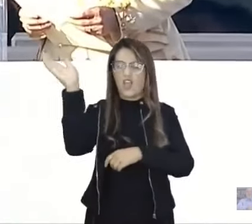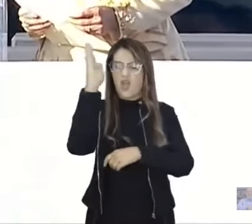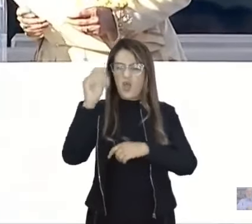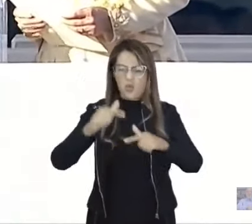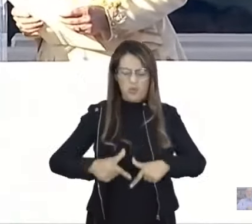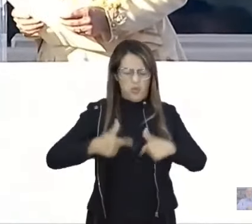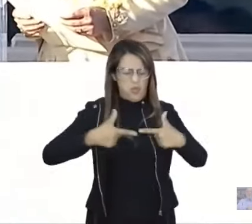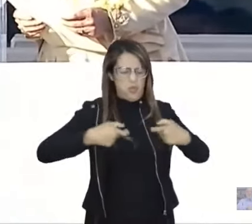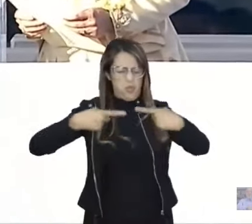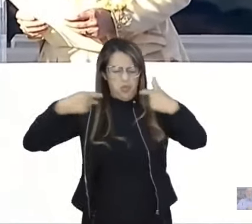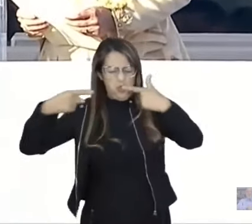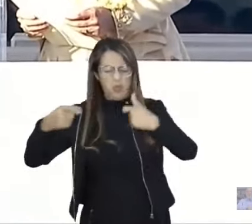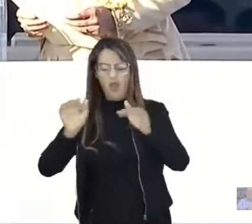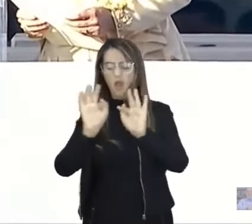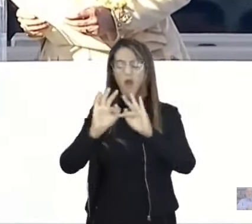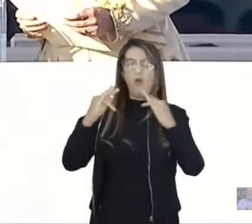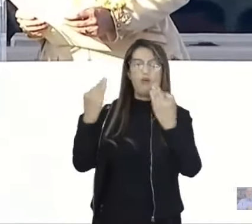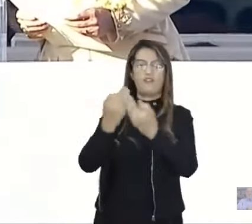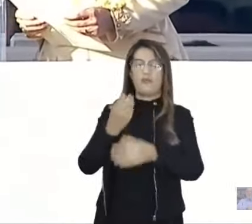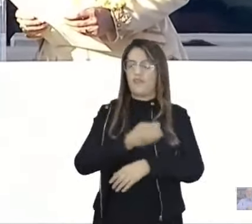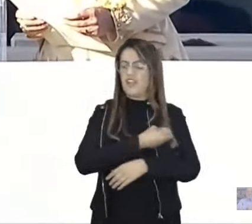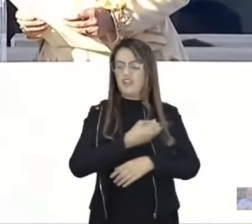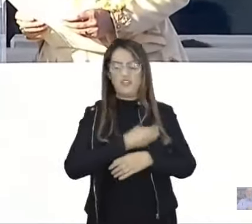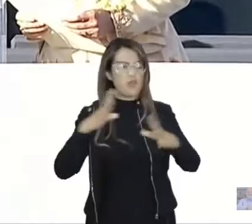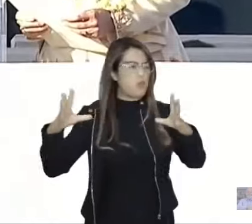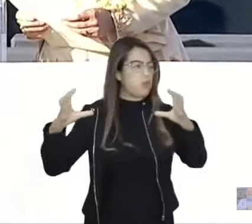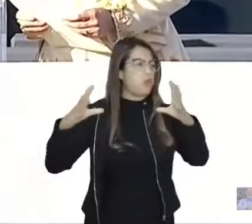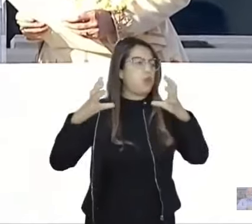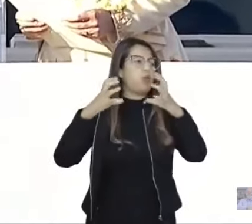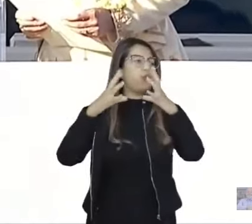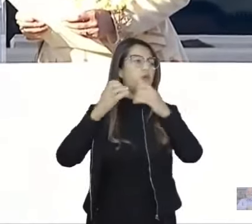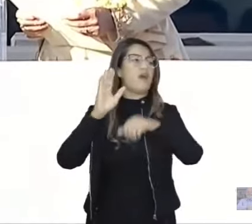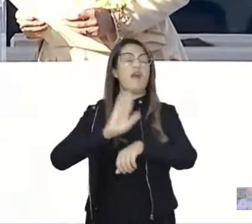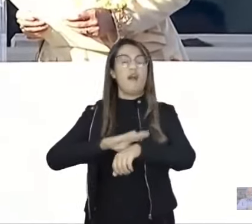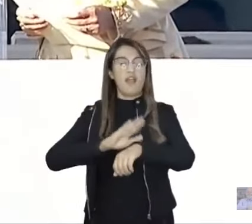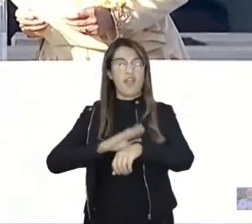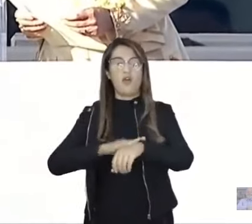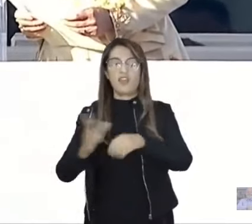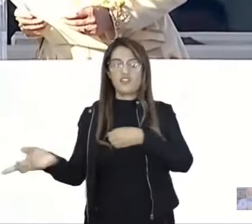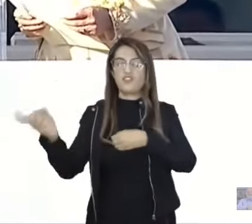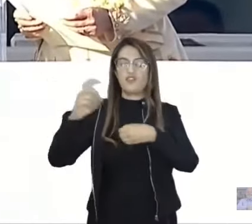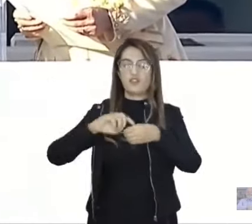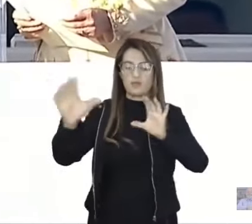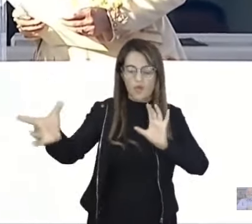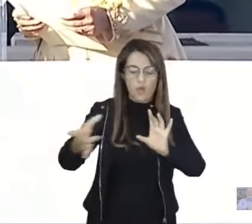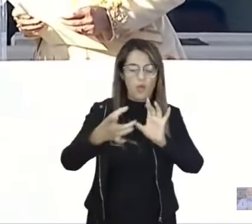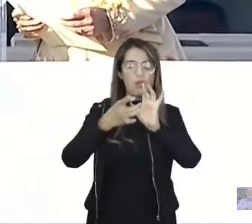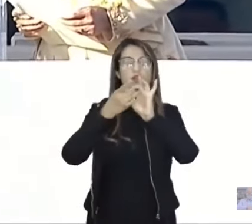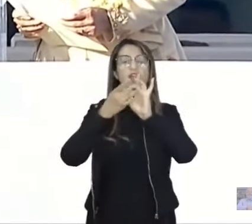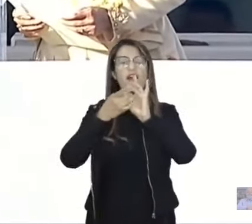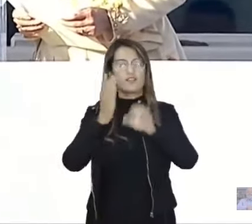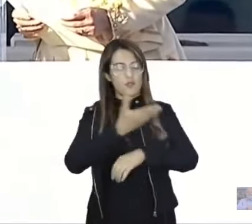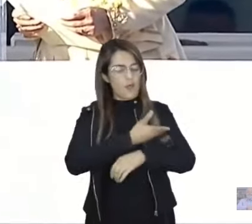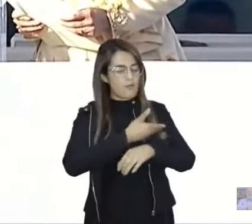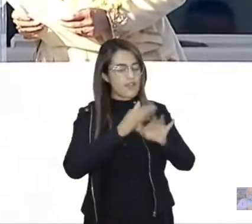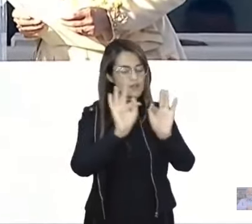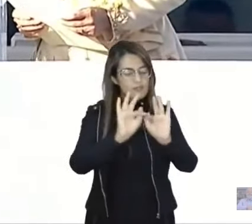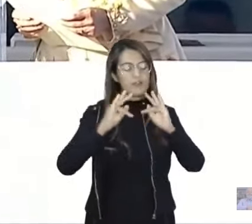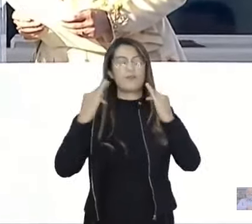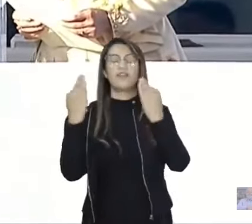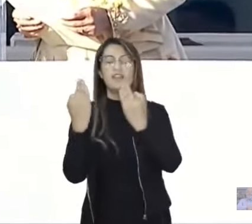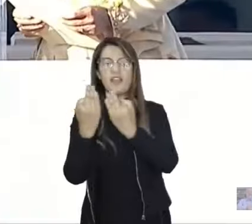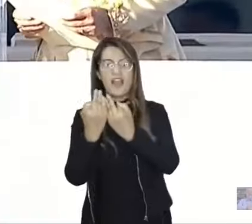família vivendo em desarmonia. É hora de reatarmos os laços com amigos e familiares, rompidos